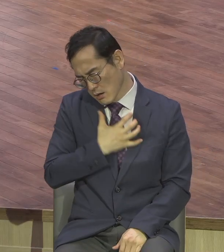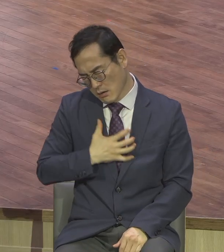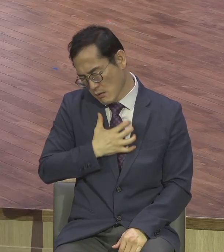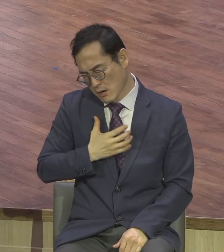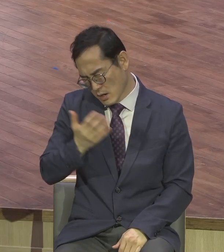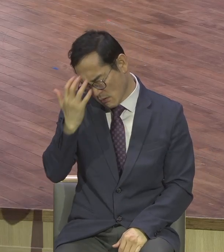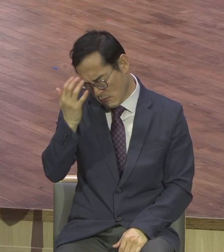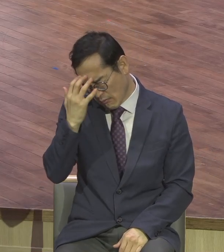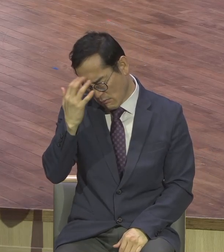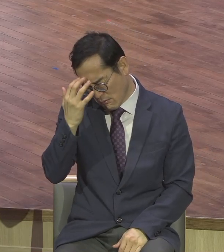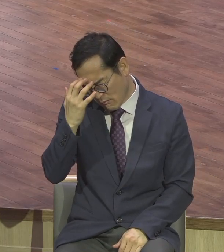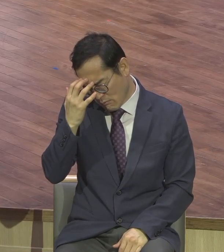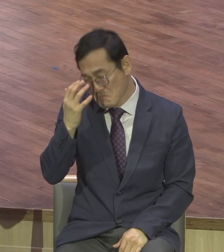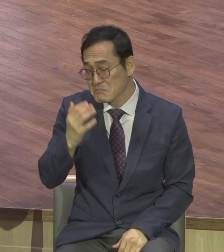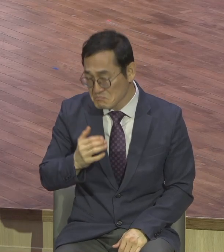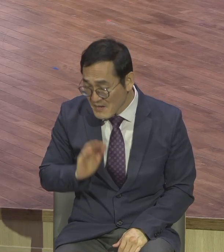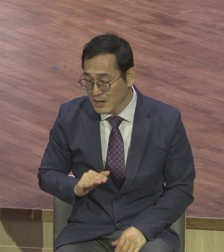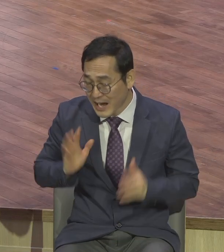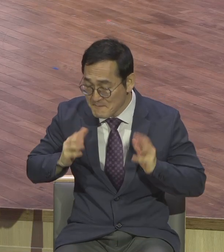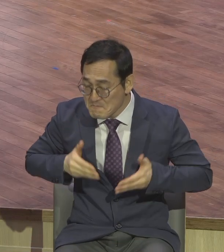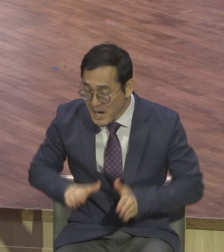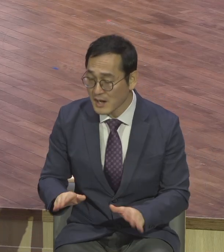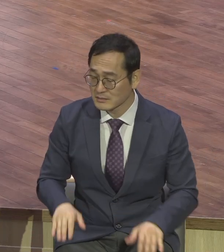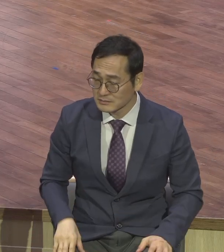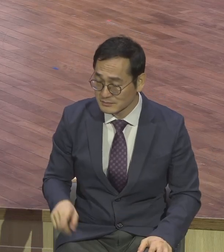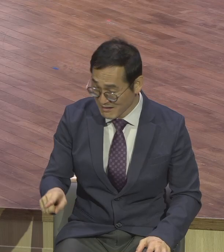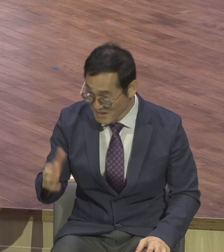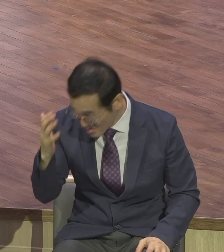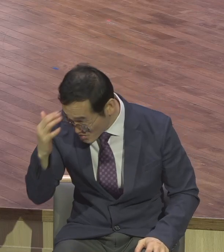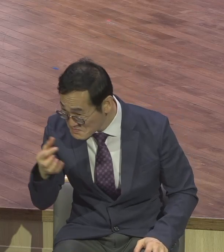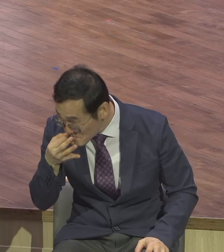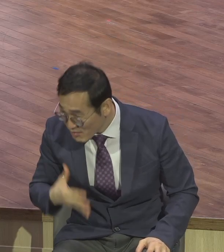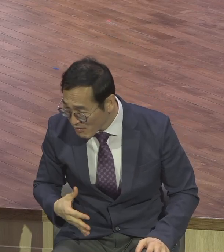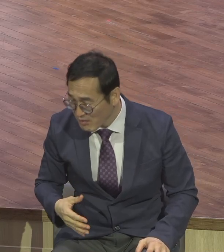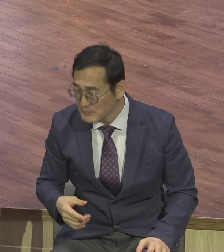낳아놓고 또 그다음 또 아이 낳고 싶으면 또 아이 안 낳아요.